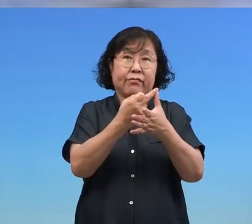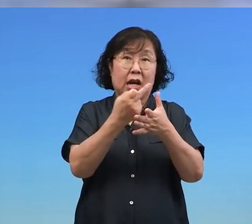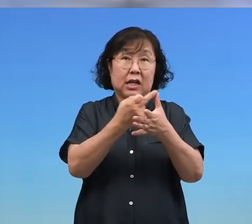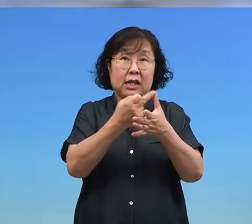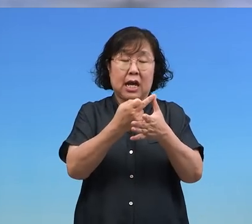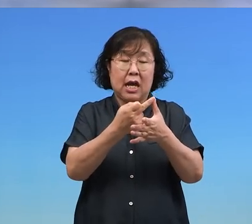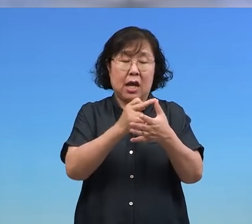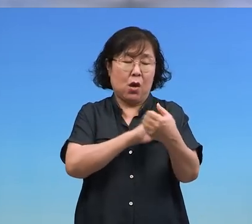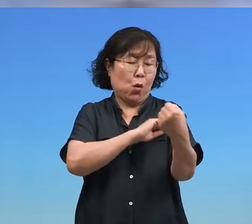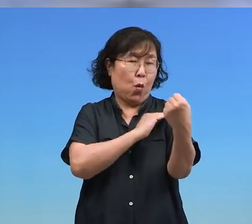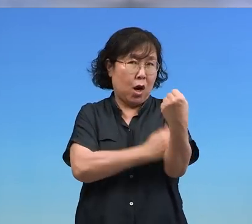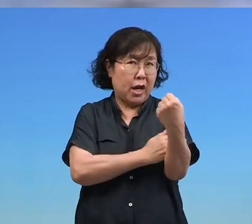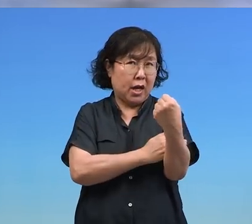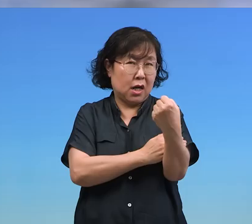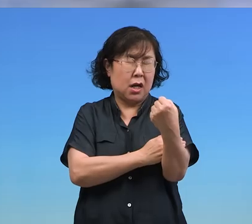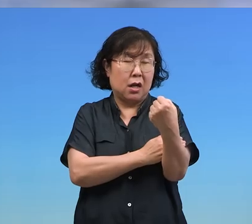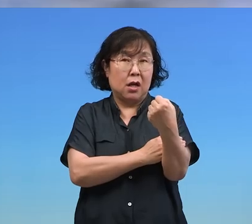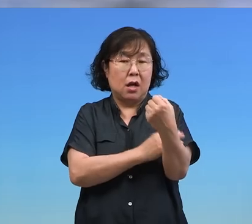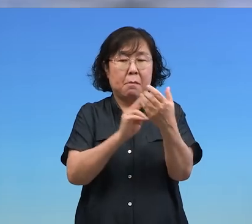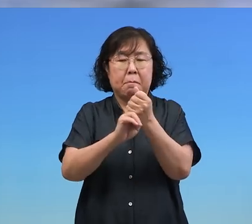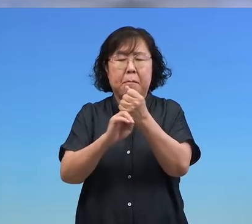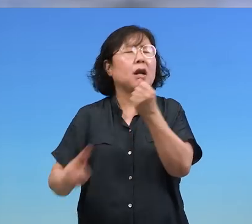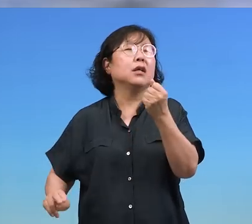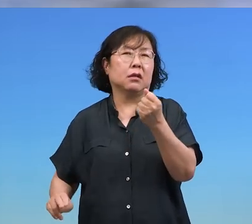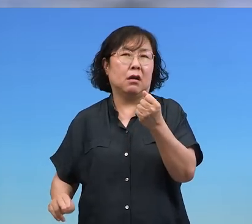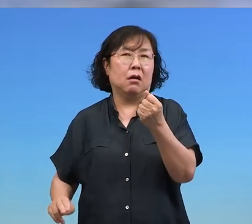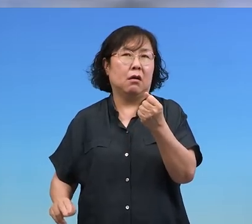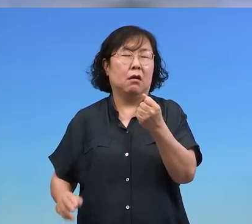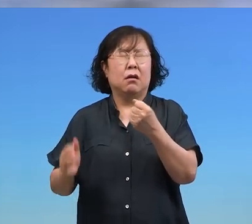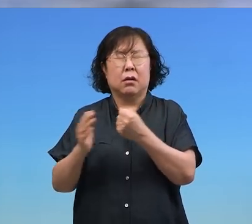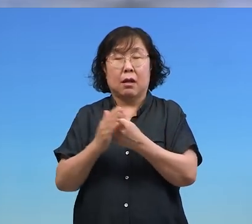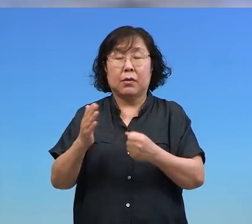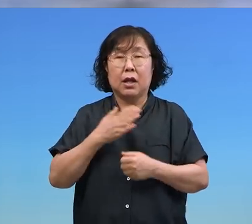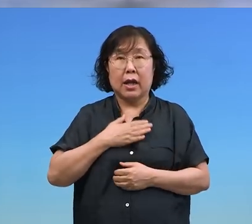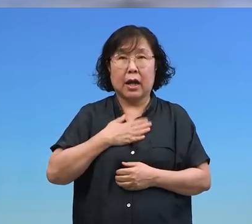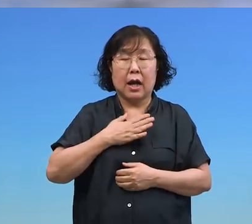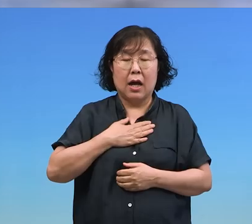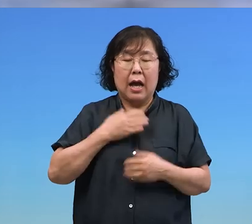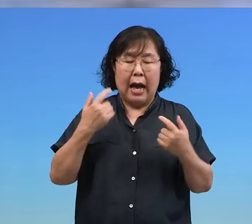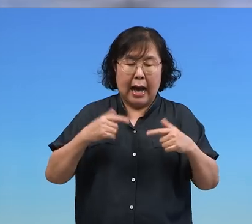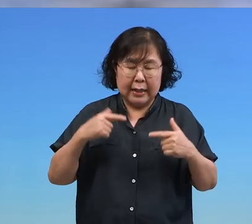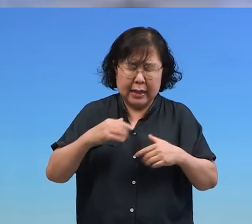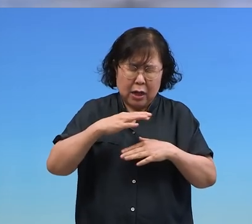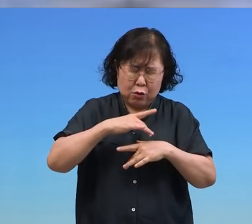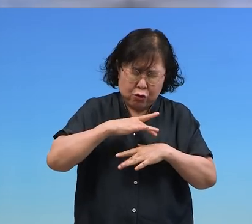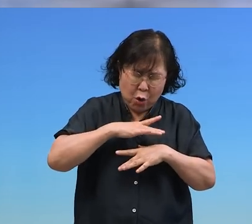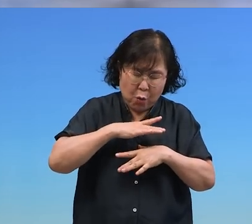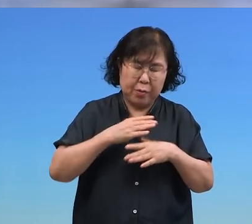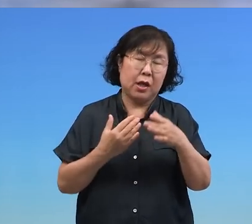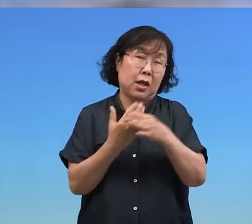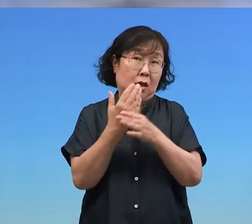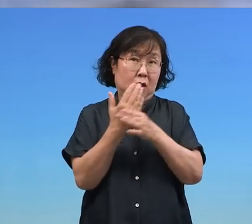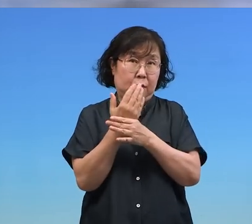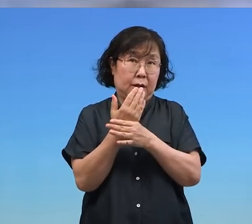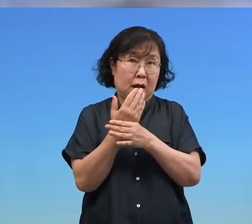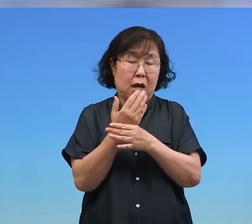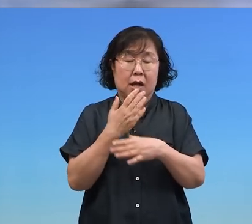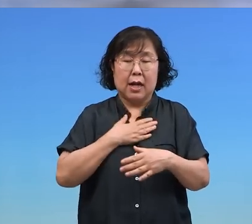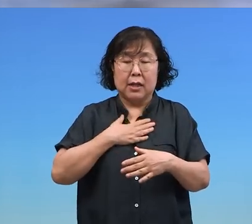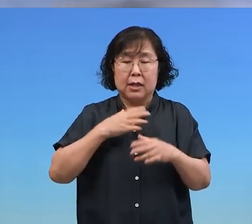가져다 줬다 그럴까요? 왜? 저는 담임 목사잖아요 그래서 이제 부교육자 때는 오카노 목사님이